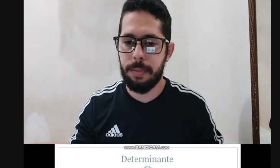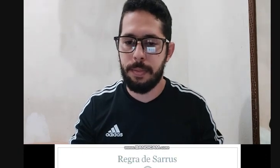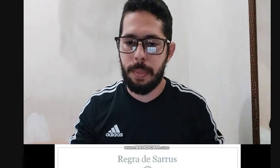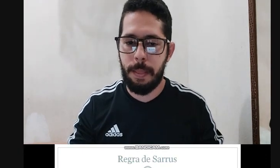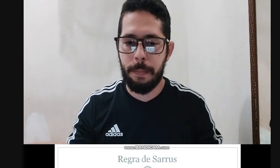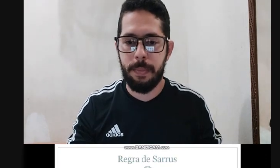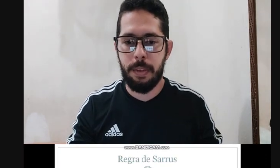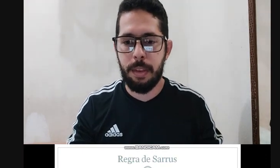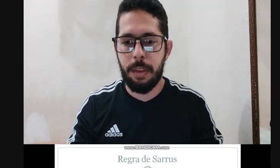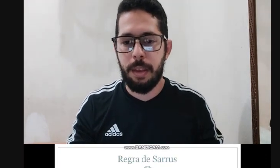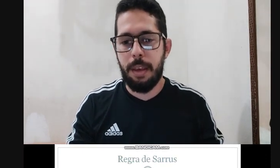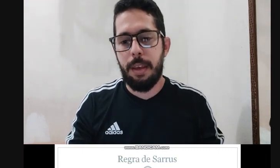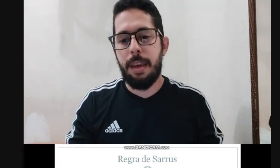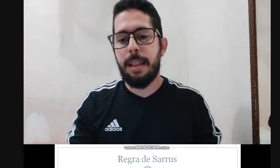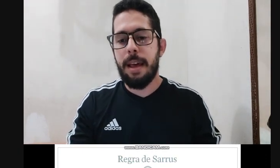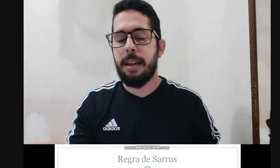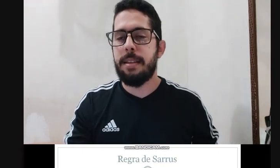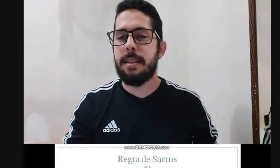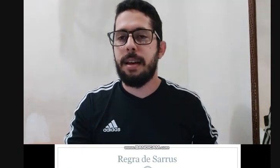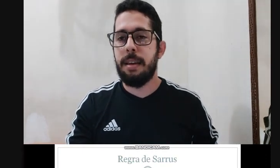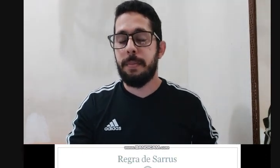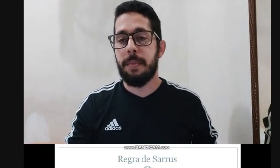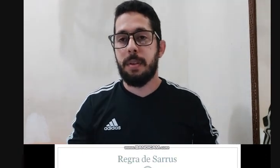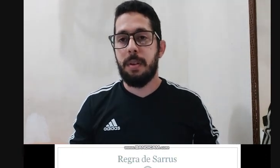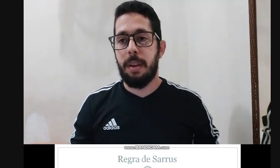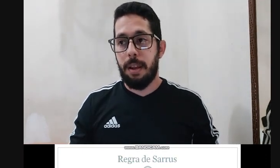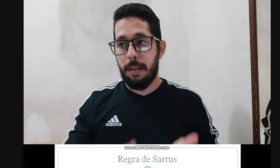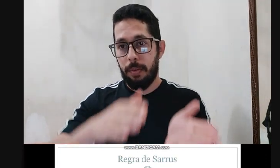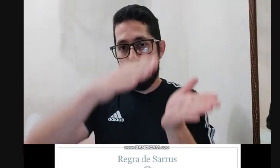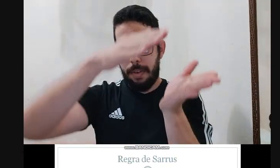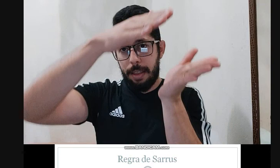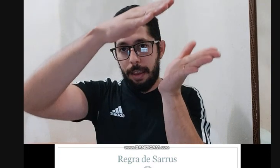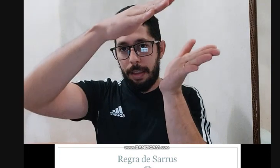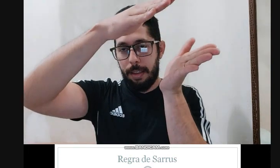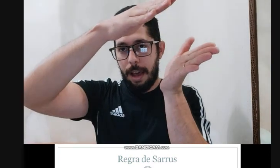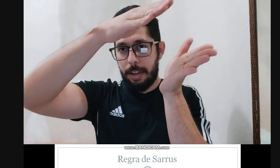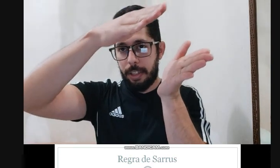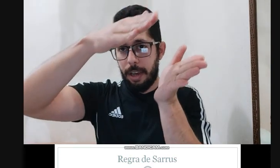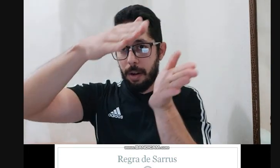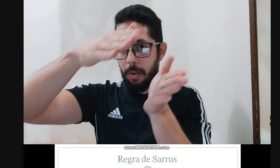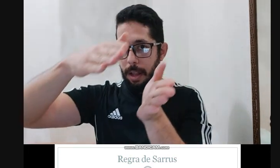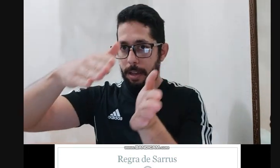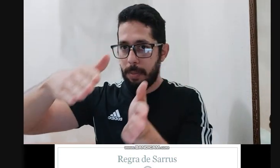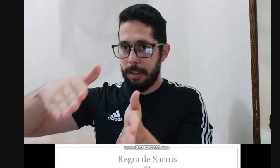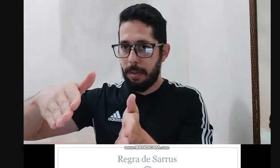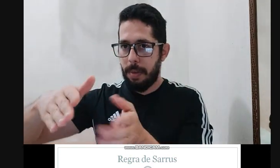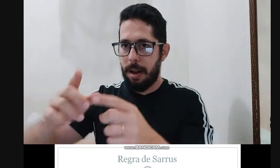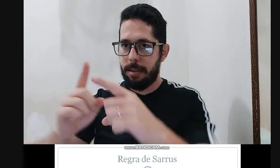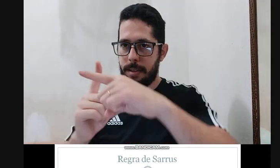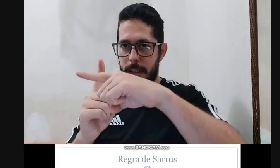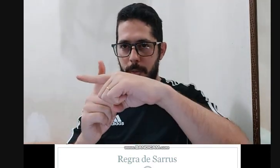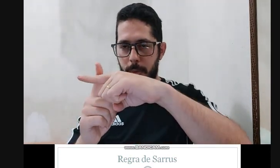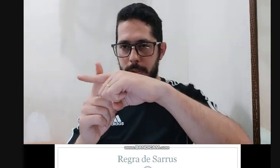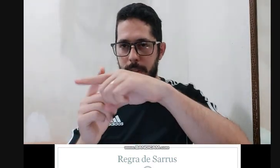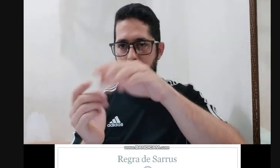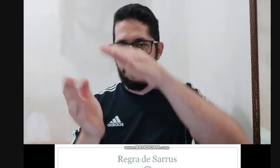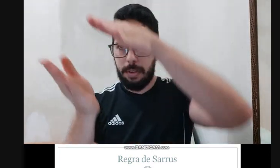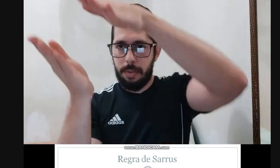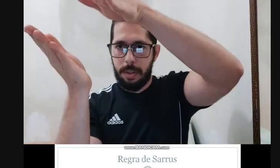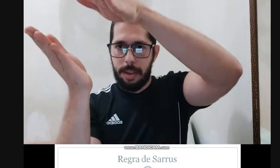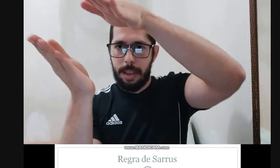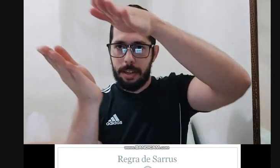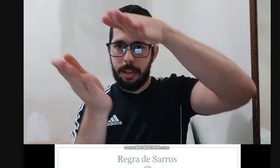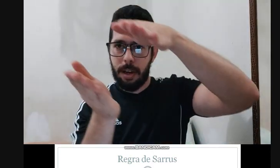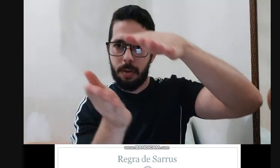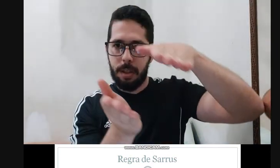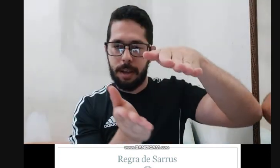matriz. E na regra de Sarri, você vai ter as diagonais principais, que serão positivas, e